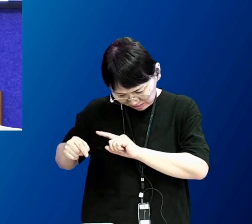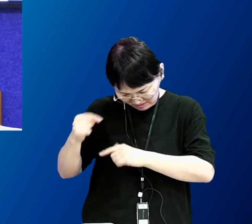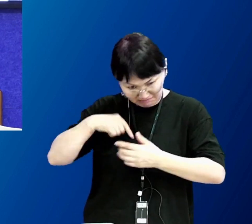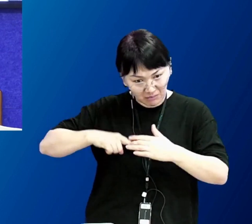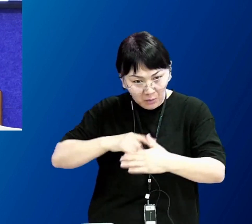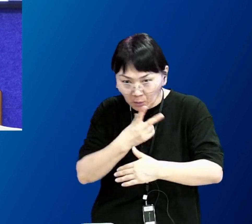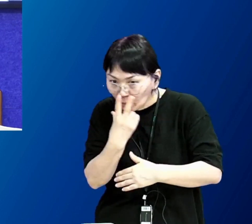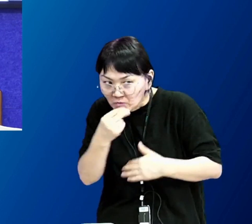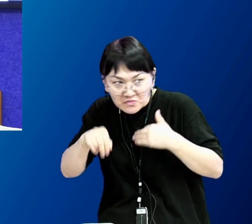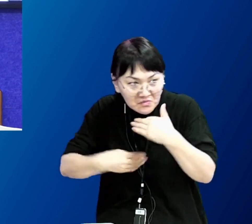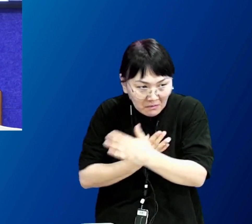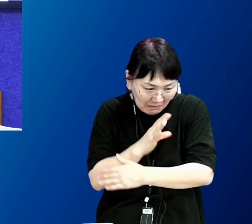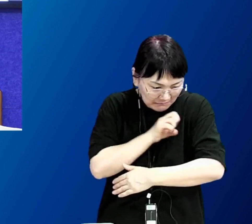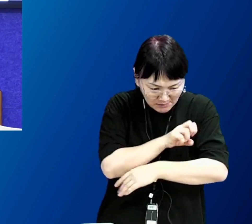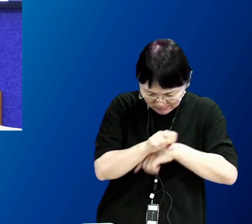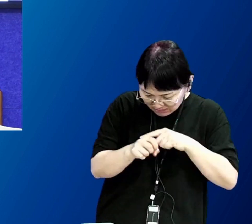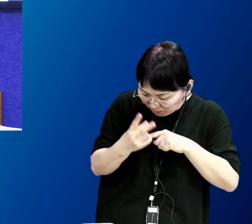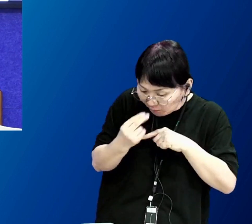байгаа ойлгосноо.